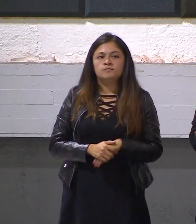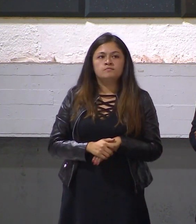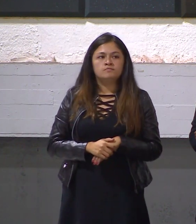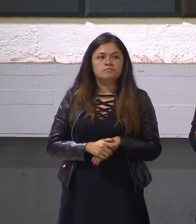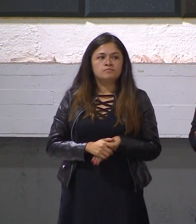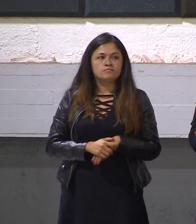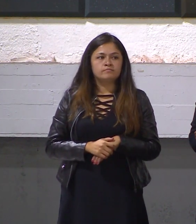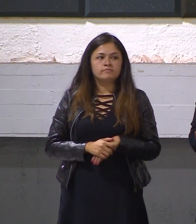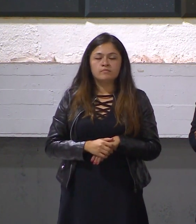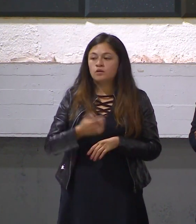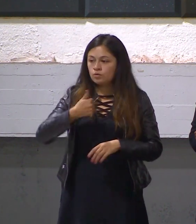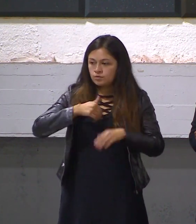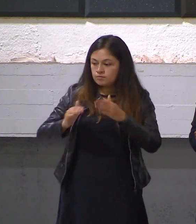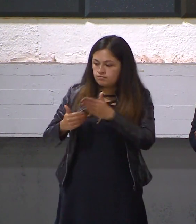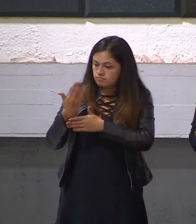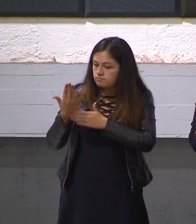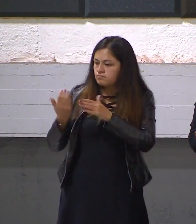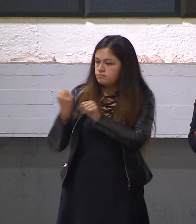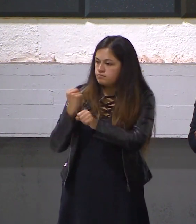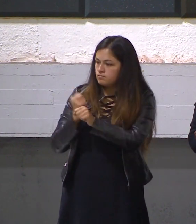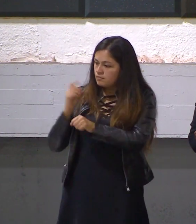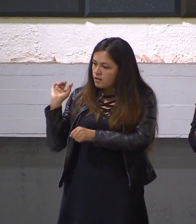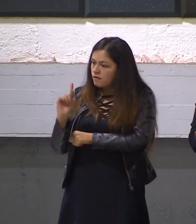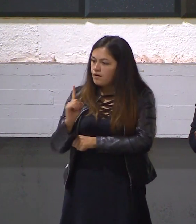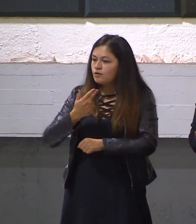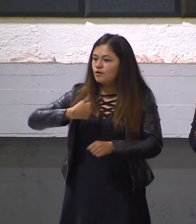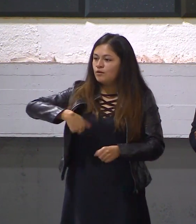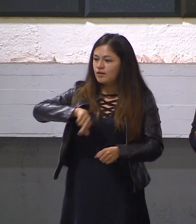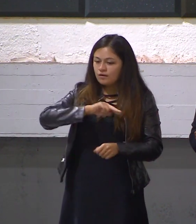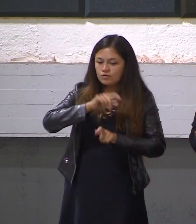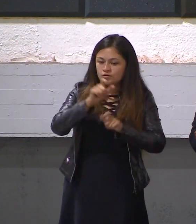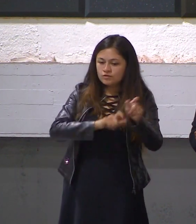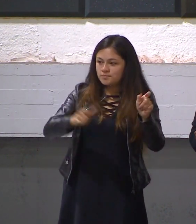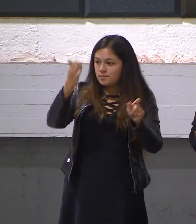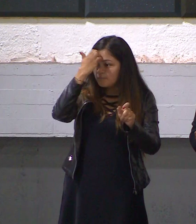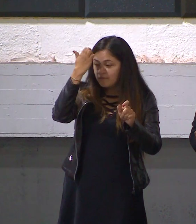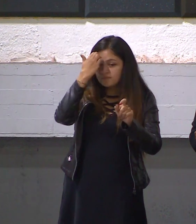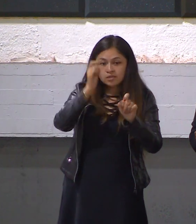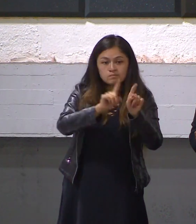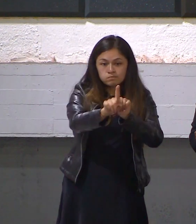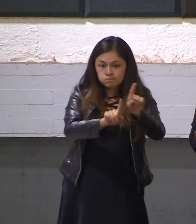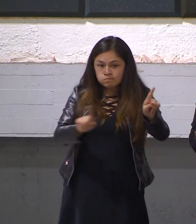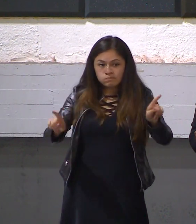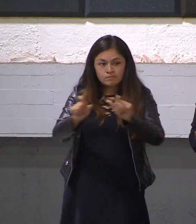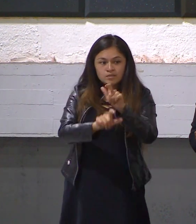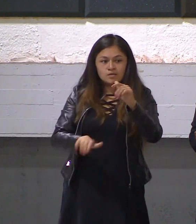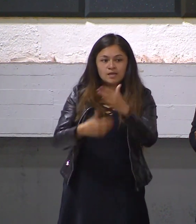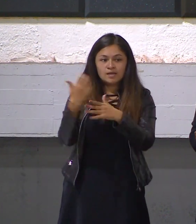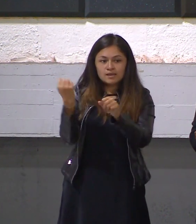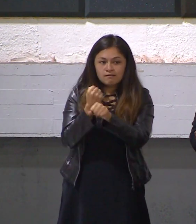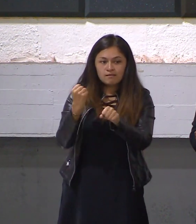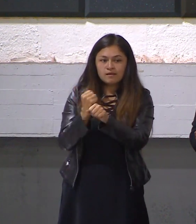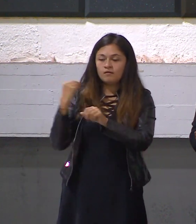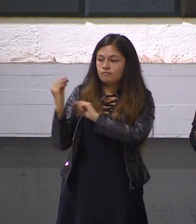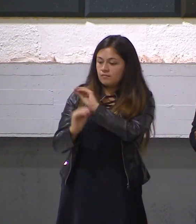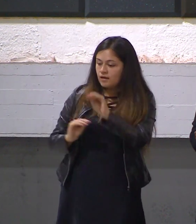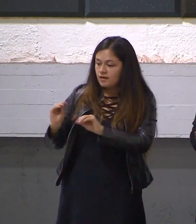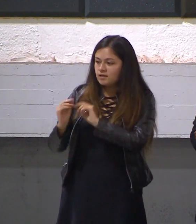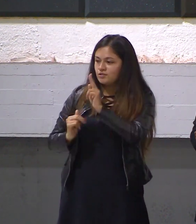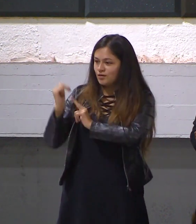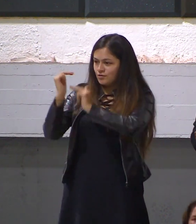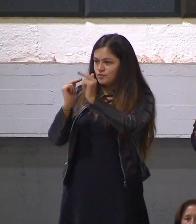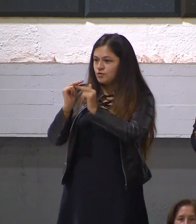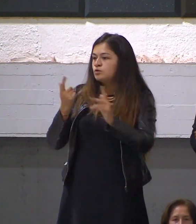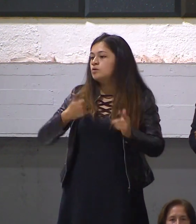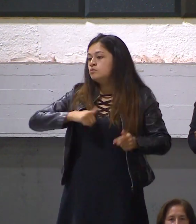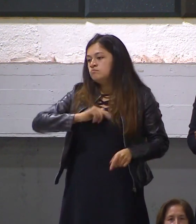hemos venido trabajando lo que nuestros docentes que están aquí han trabajado y han construido entonces nosotros